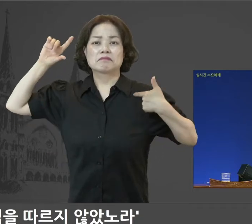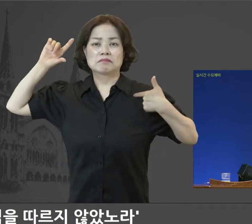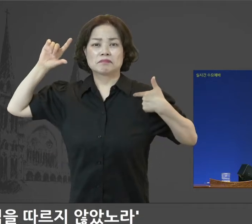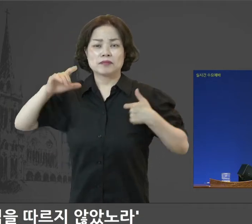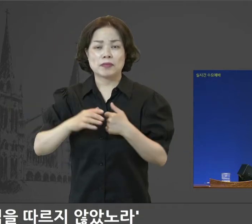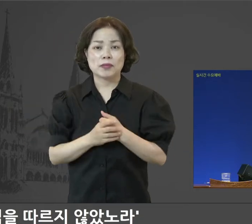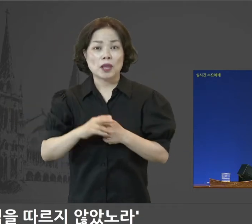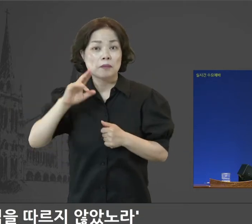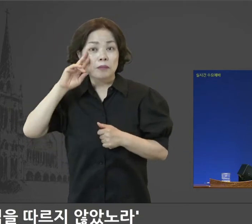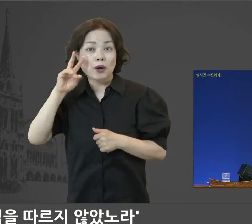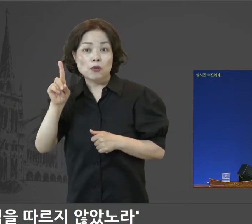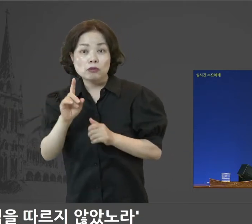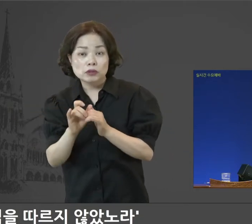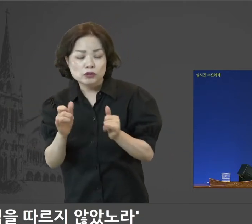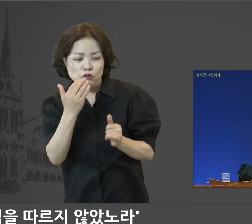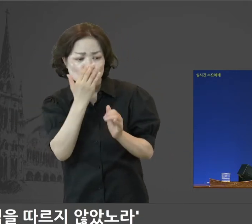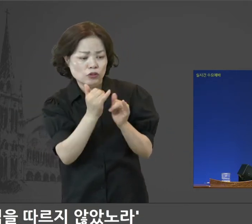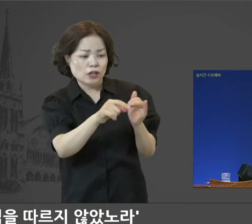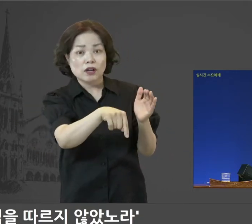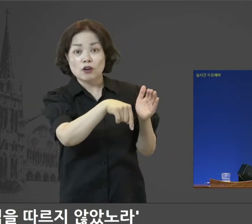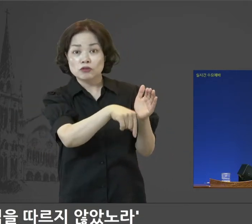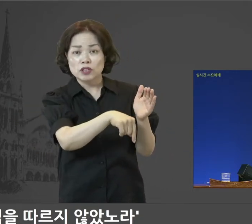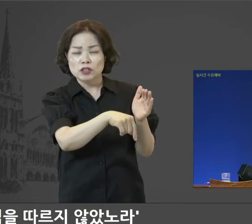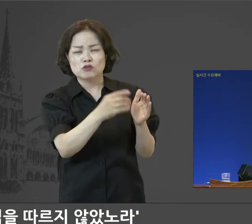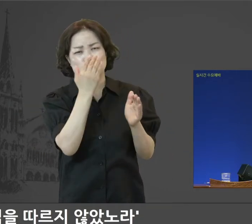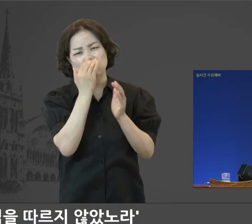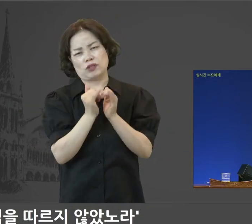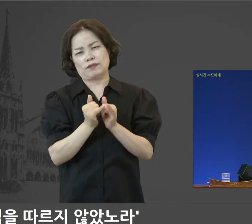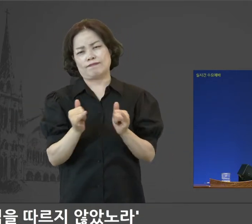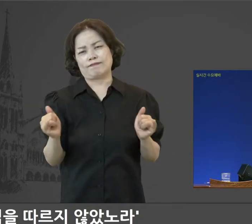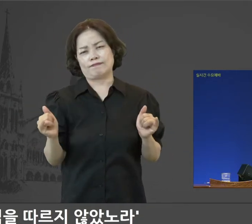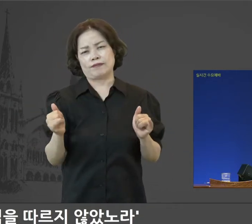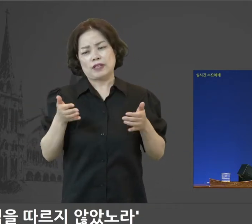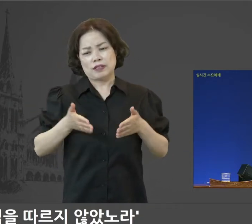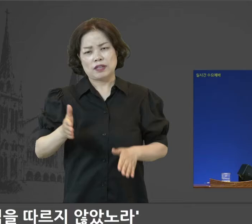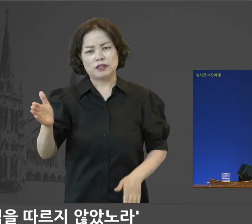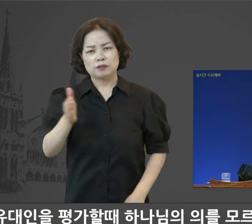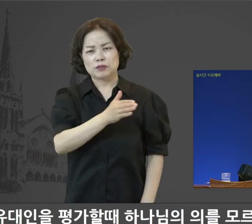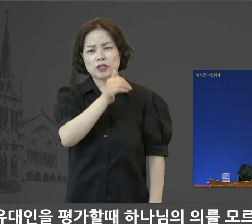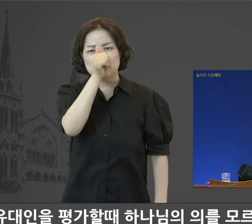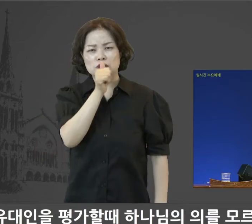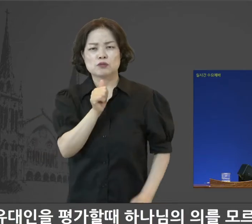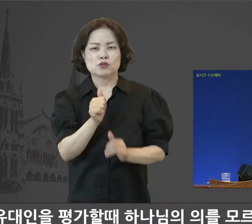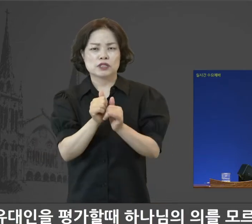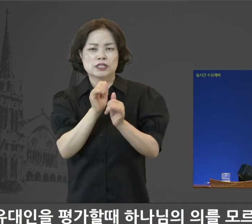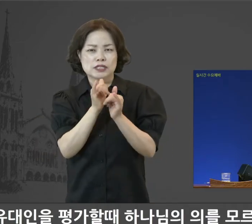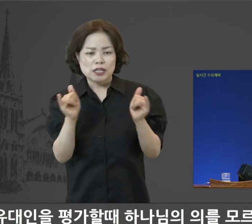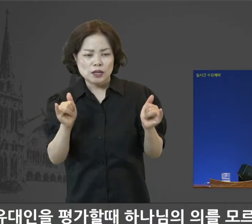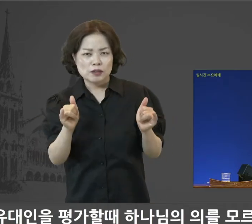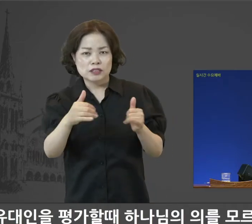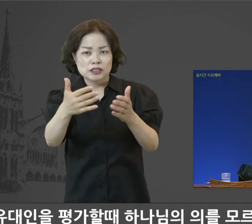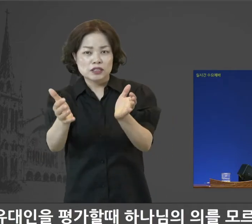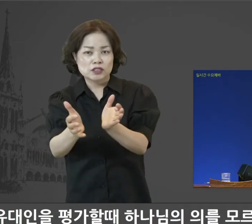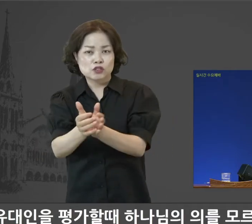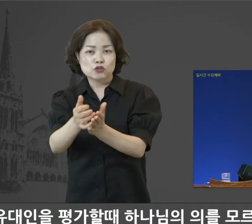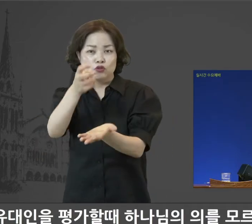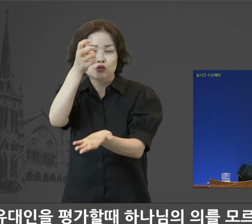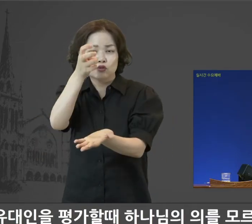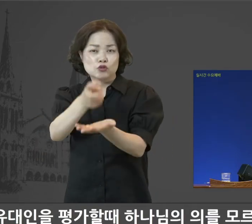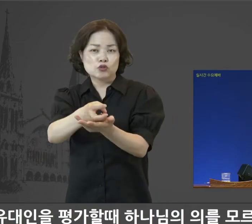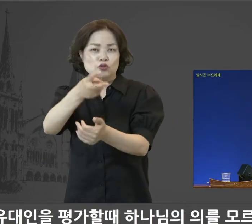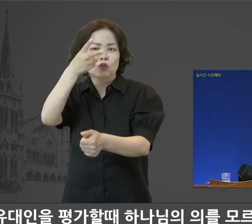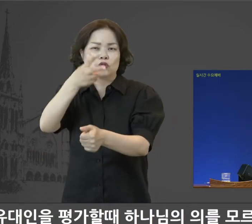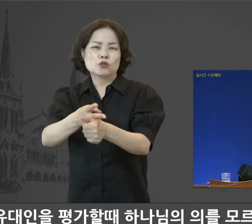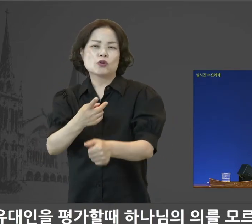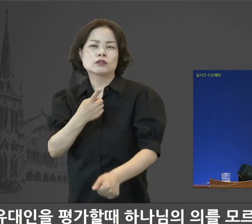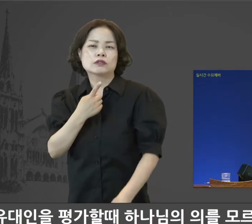여러분, 바울이 어떤 사람입니까? 유대인들 중에 유대인이고 나면서부터 히브리 사람이고 당대 최고의 율법